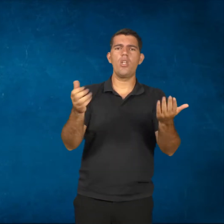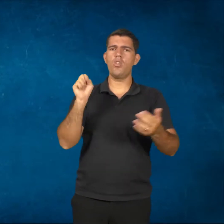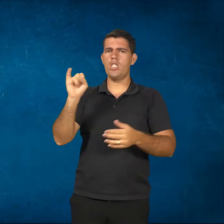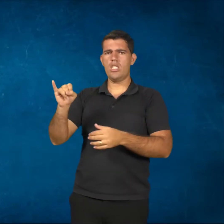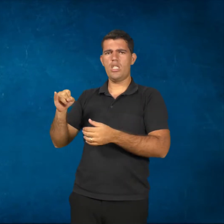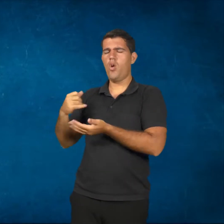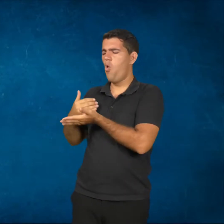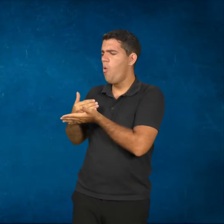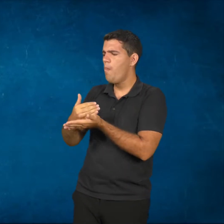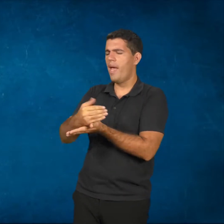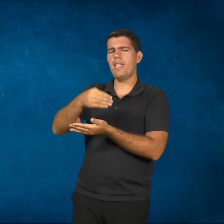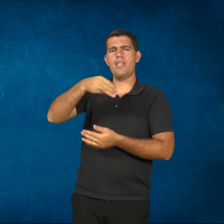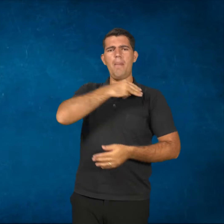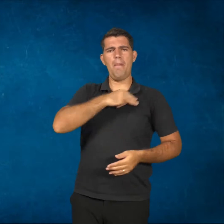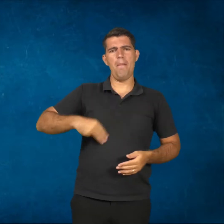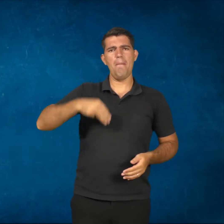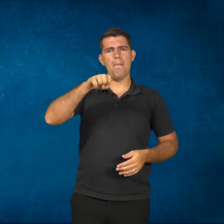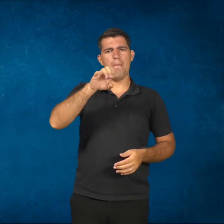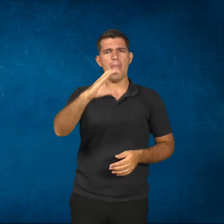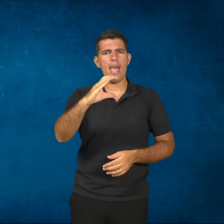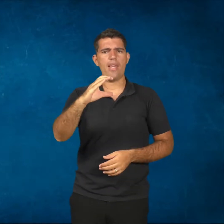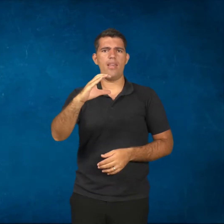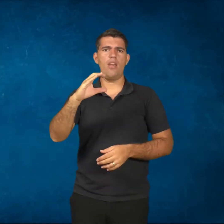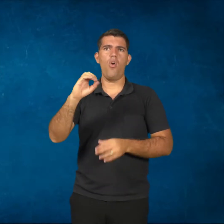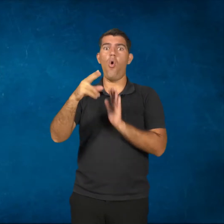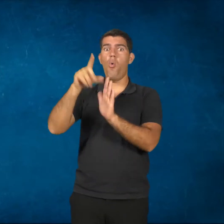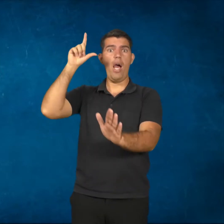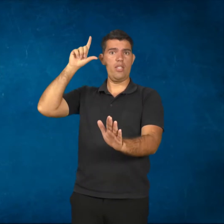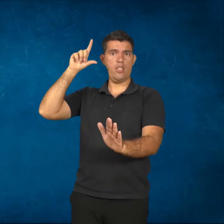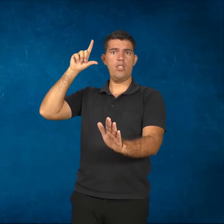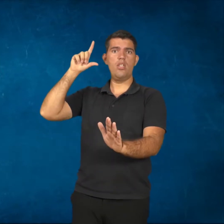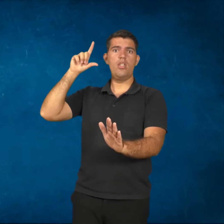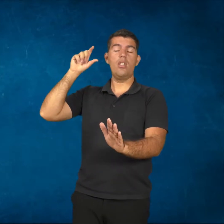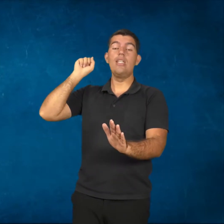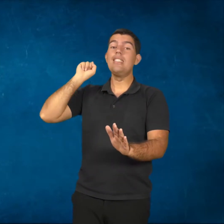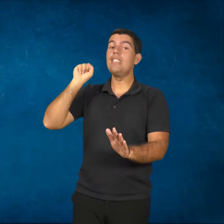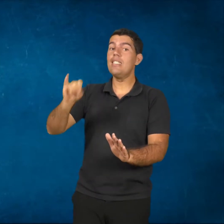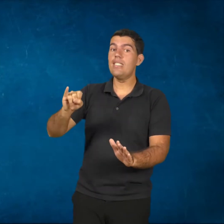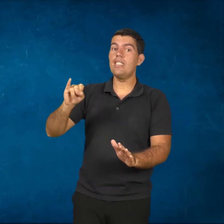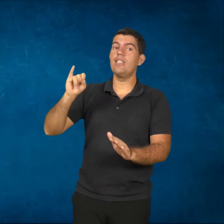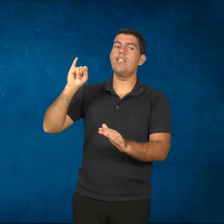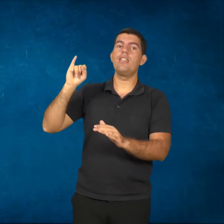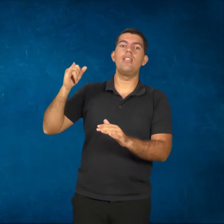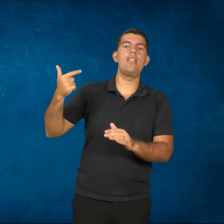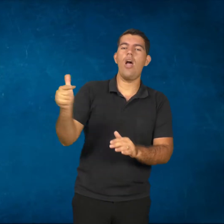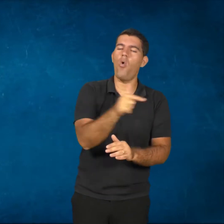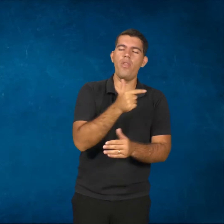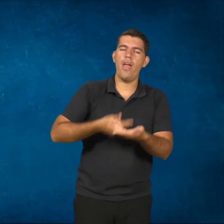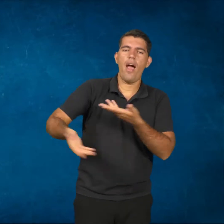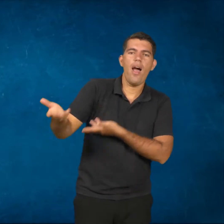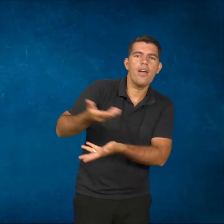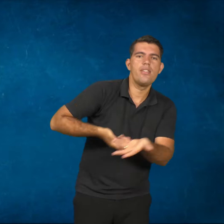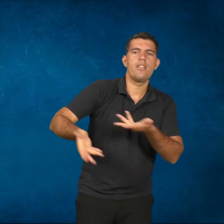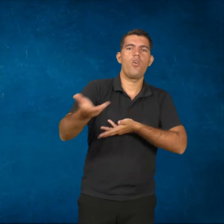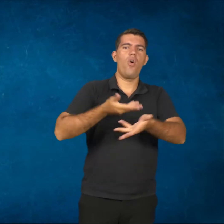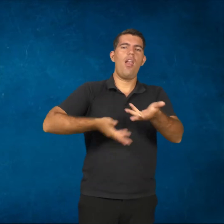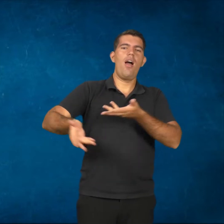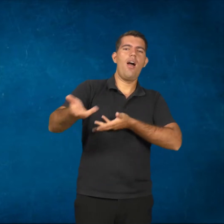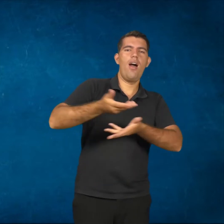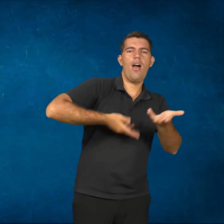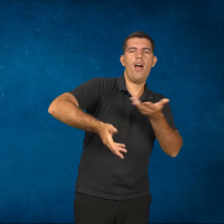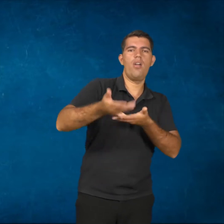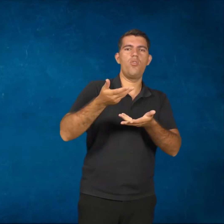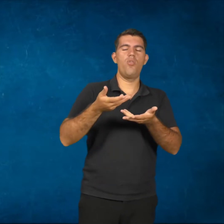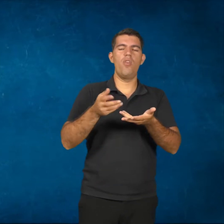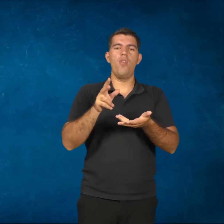você faz, desde o Ministério da Educação, ou bem antes disso, se não está articulado àquilo